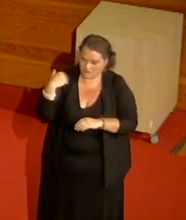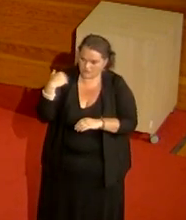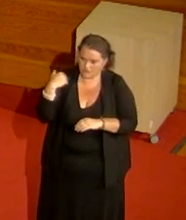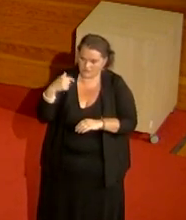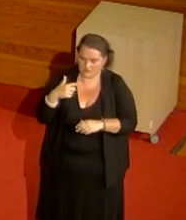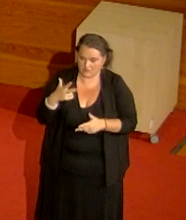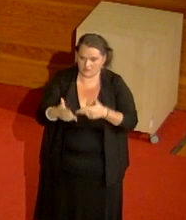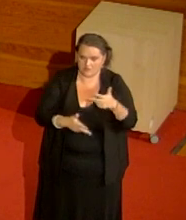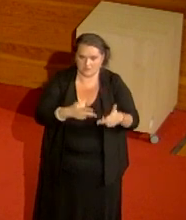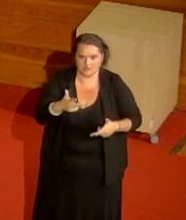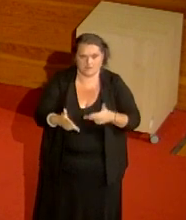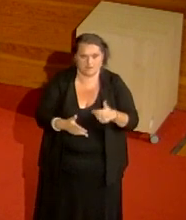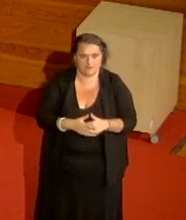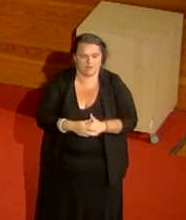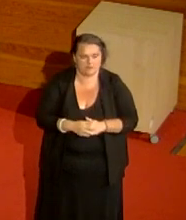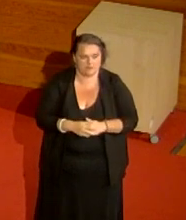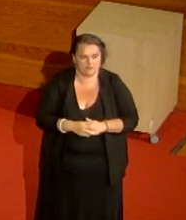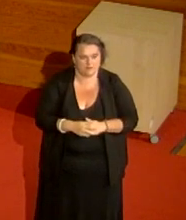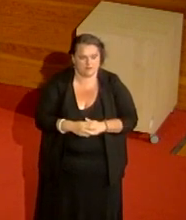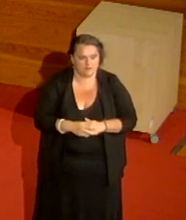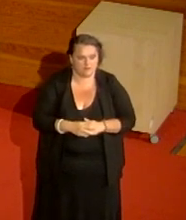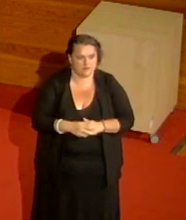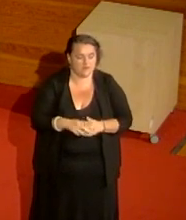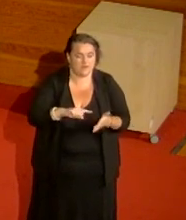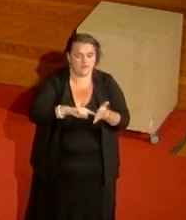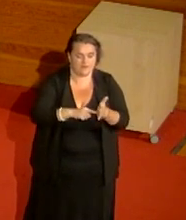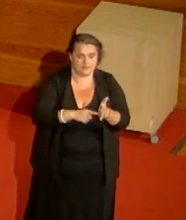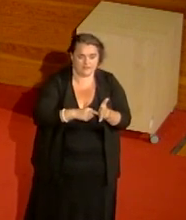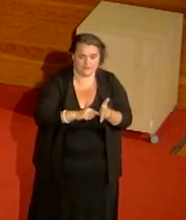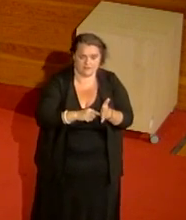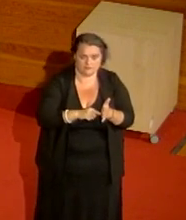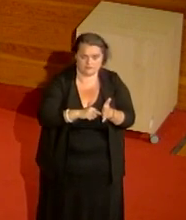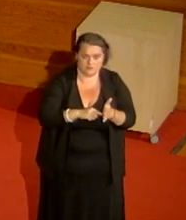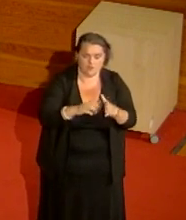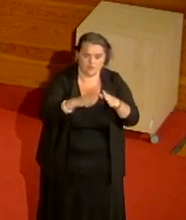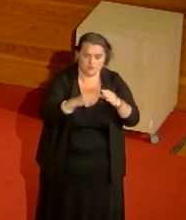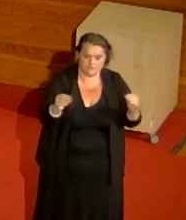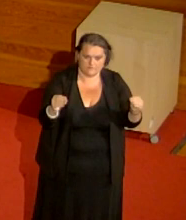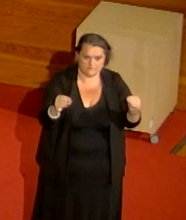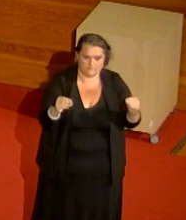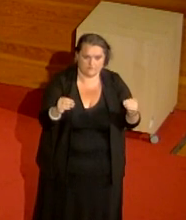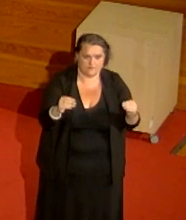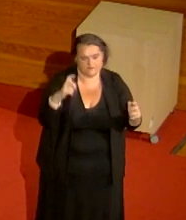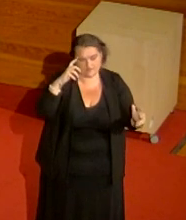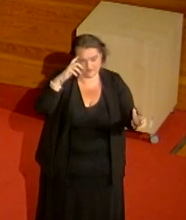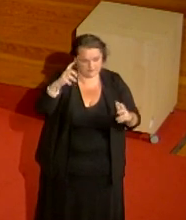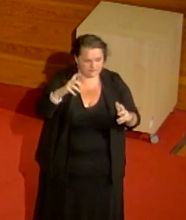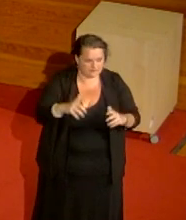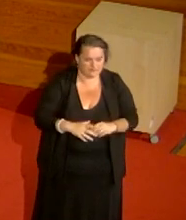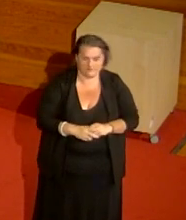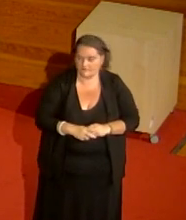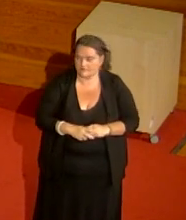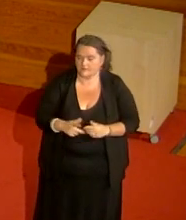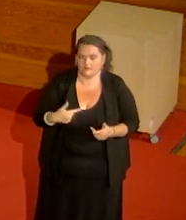país Vasco en concreto en la Facultad de ingeniería de deusto y que y que representa muy bien un tipo de de bucle